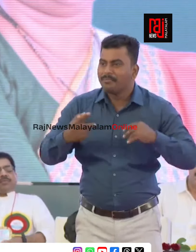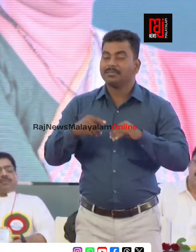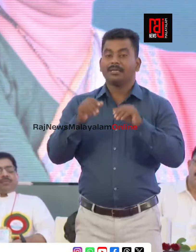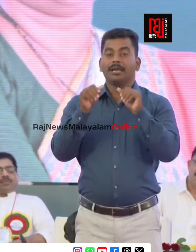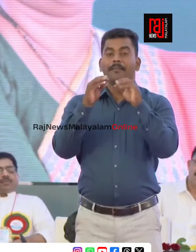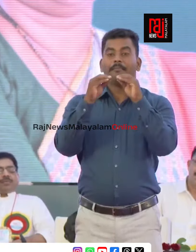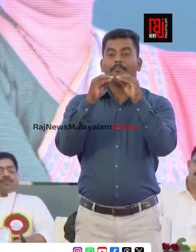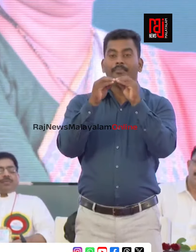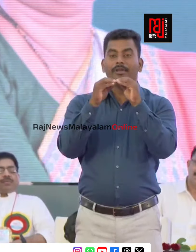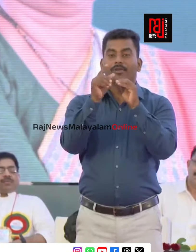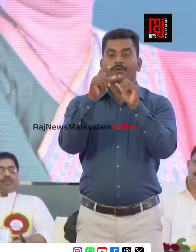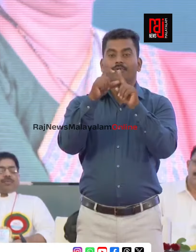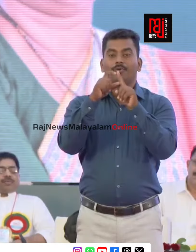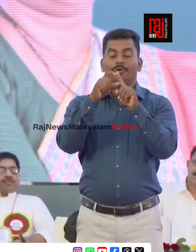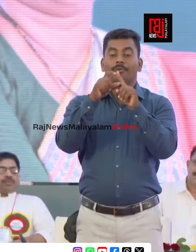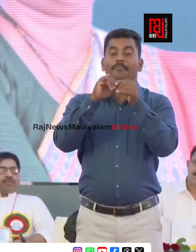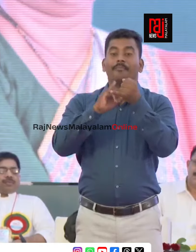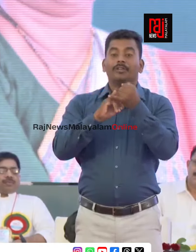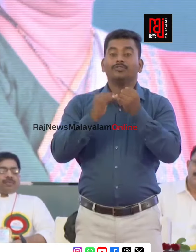മാതൃകാ ശിശു പുനരധിവാസ കേന്ദ്രങ്ങൾ,